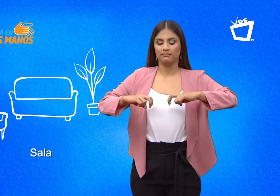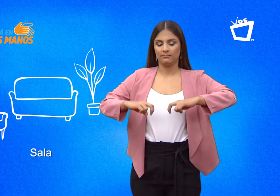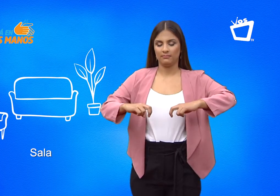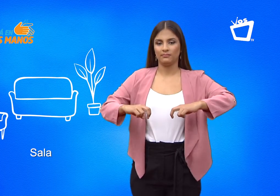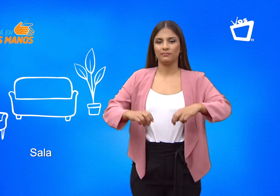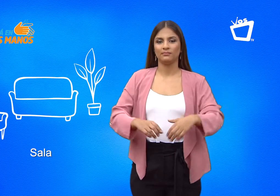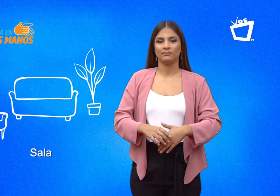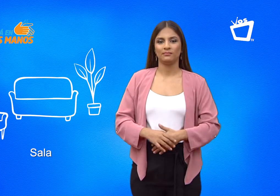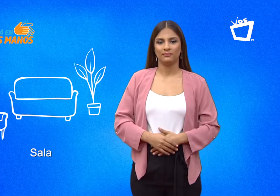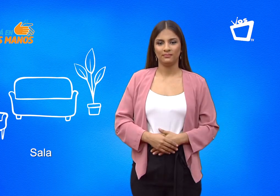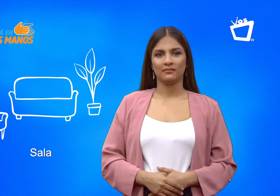Sala.